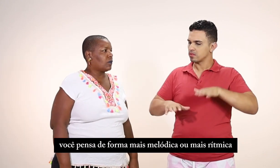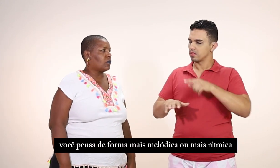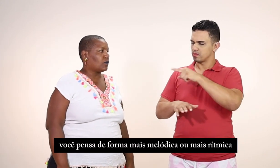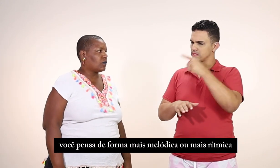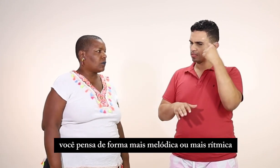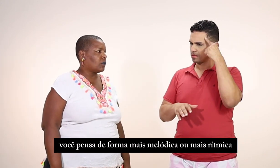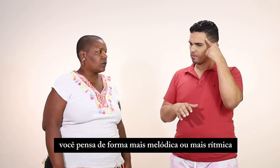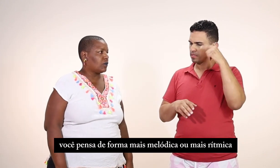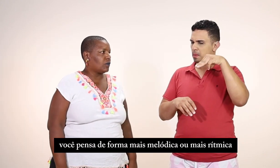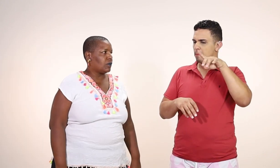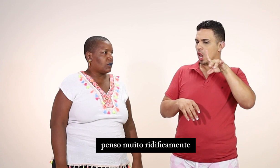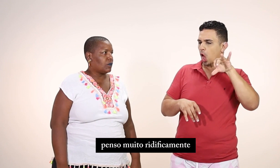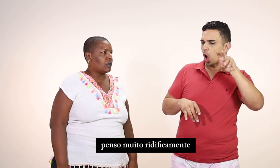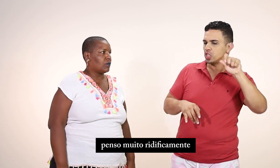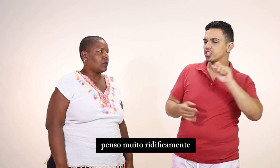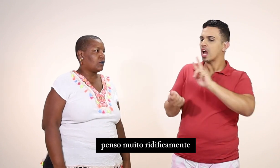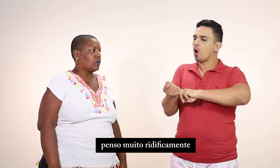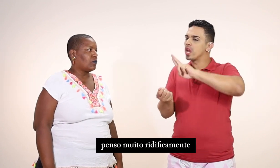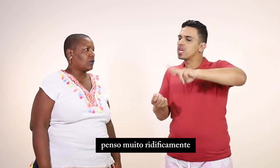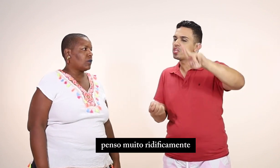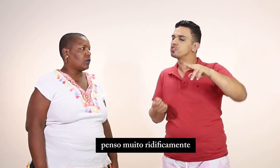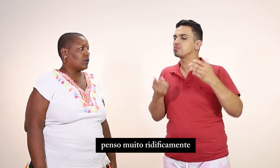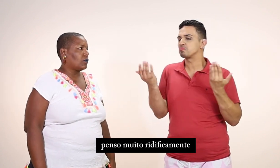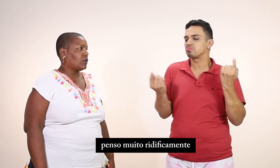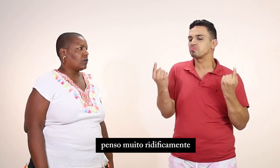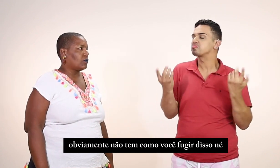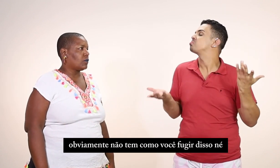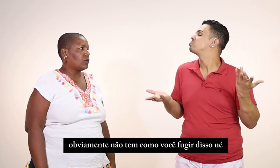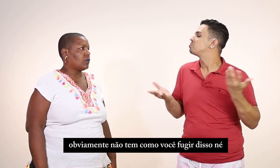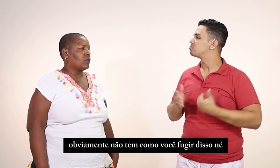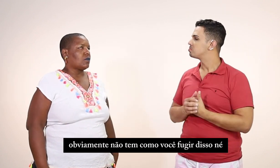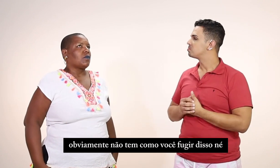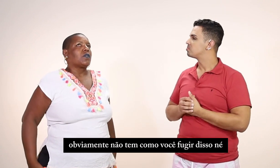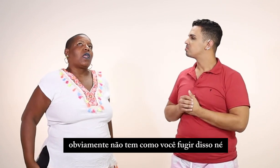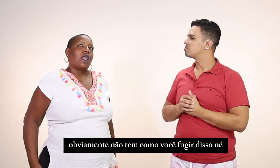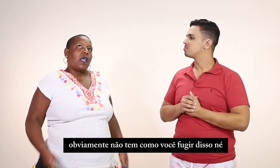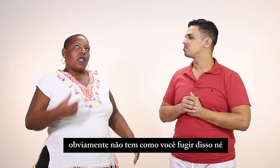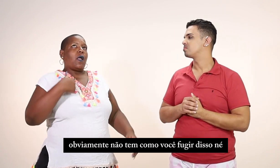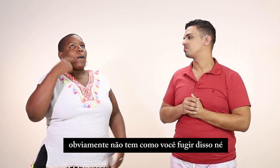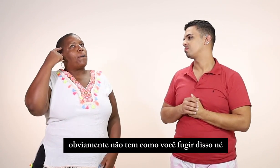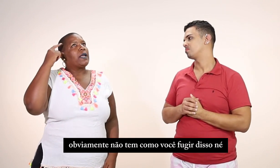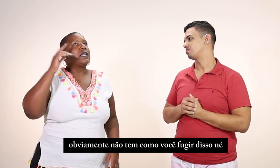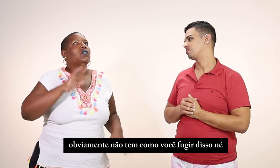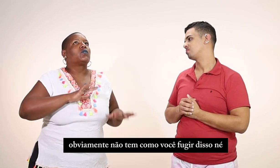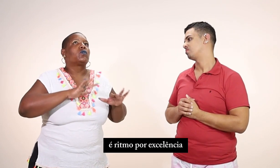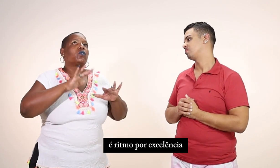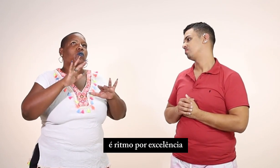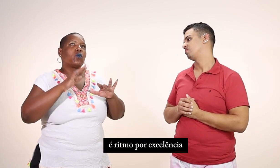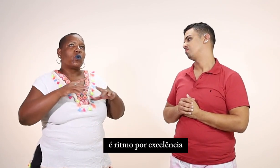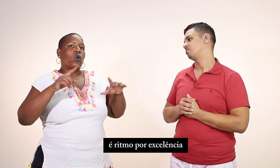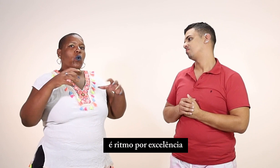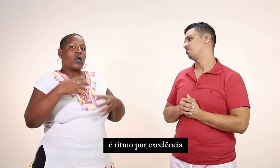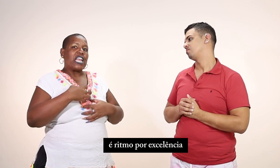ou mais rítmica? Penso muito ritmicamente, obviamente, não tem como você fugir disso, né? É ritmo por